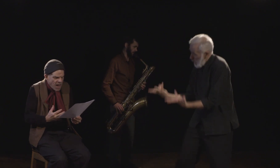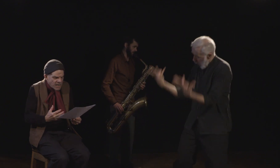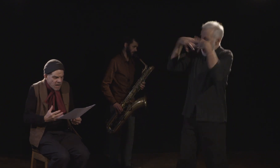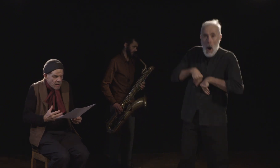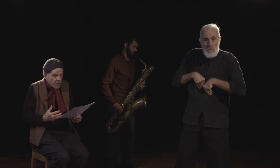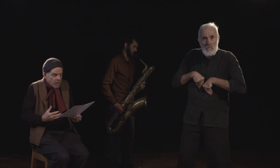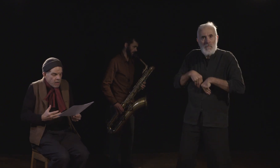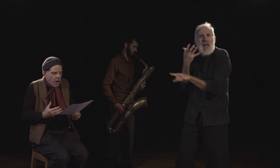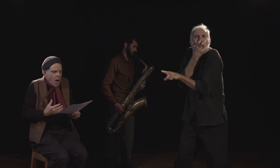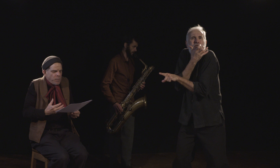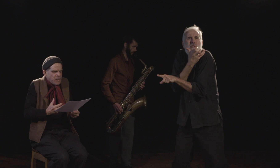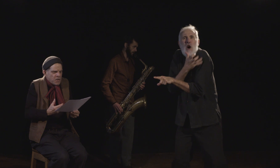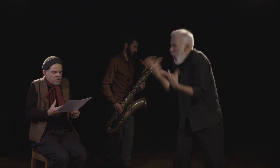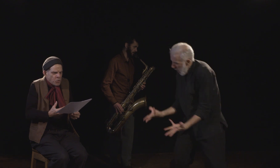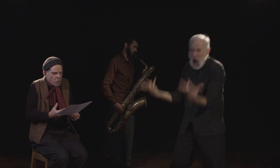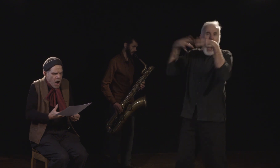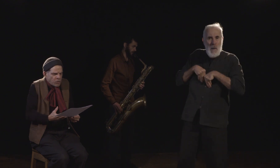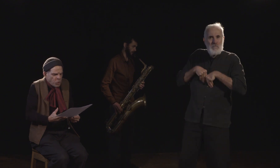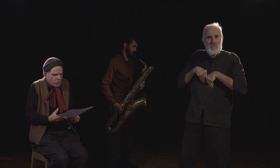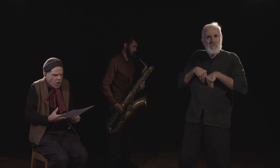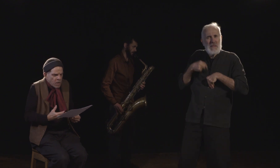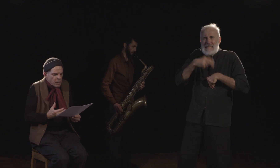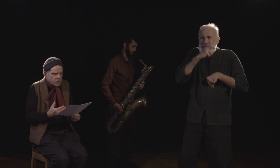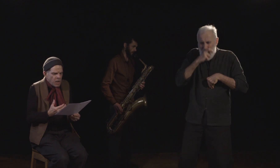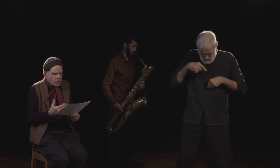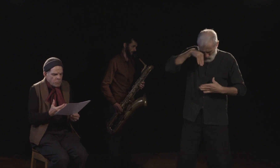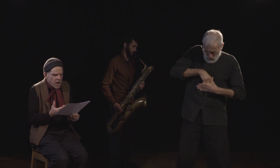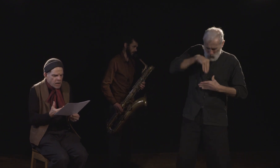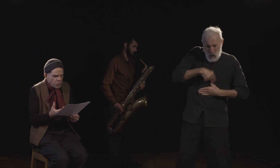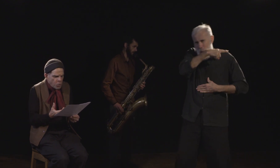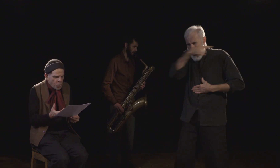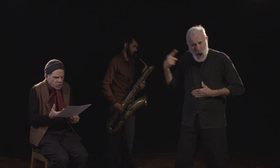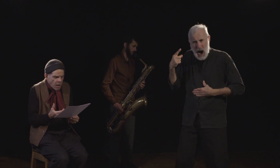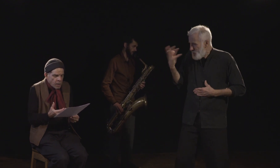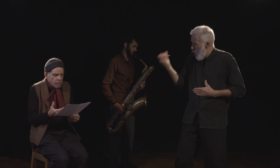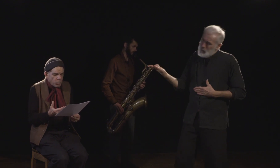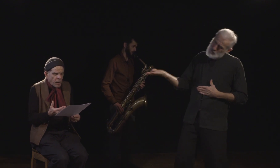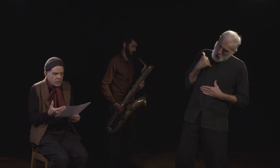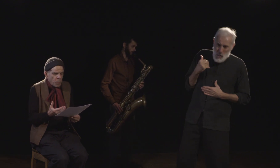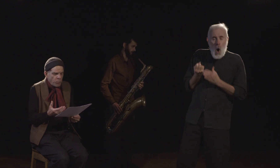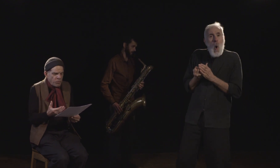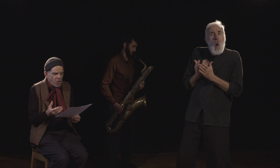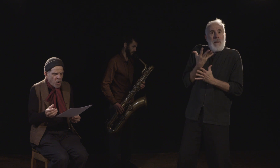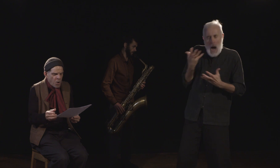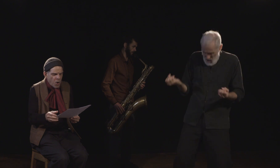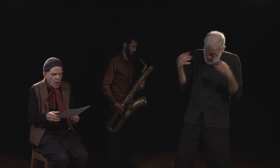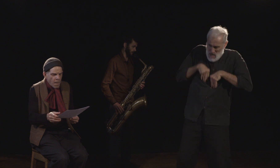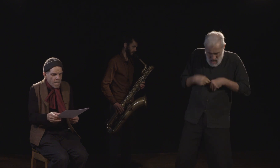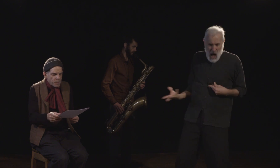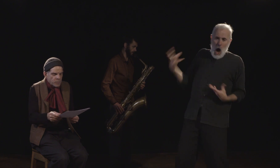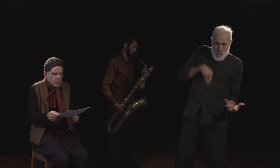remplir avec, remplir son noir dedans de la lumière de l'autre pour être plus